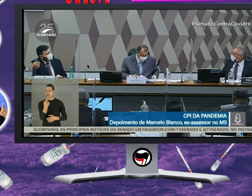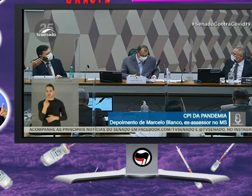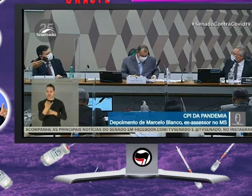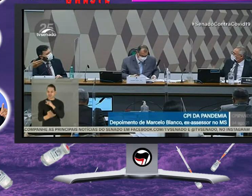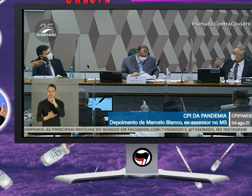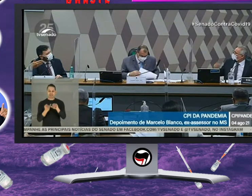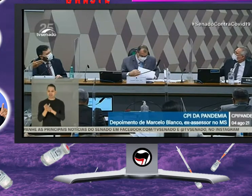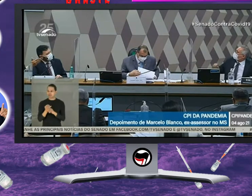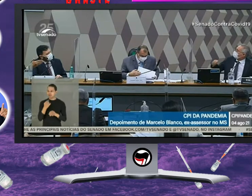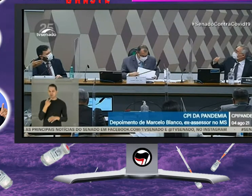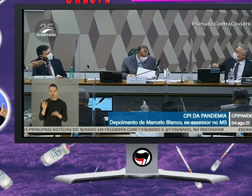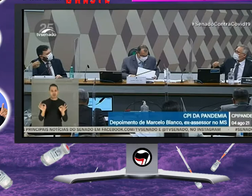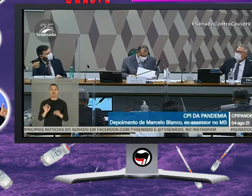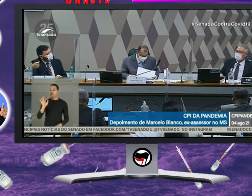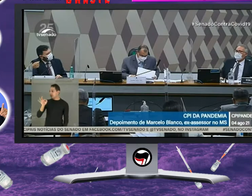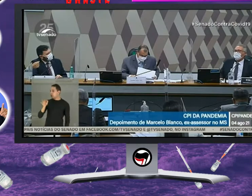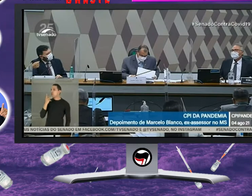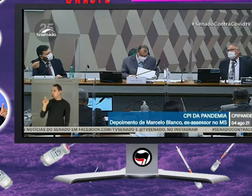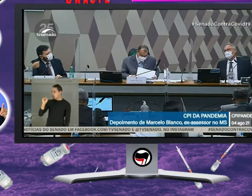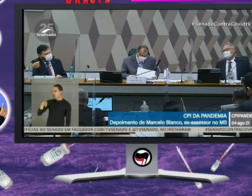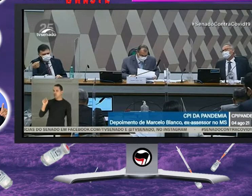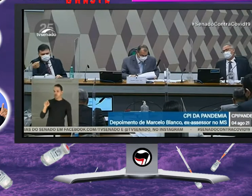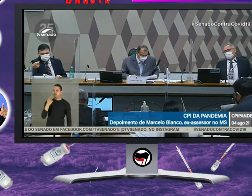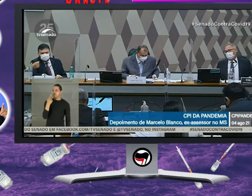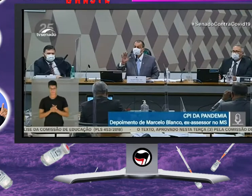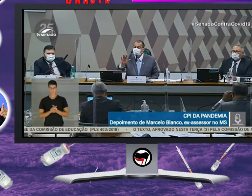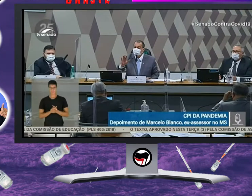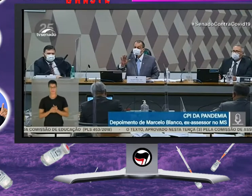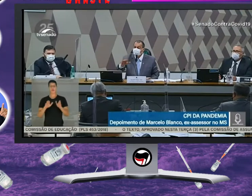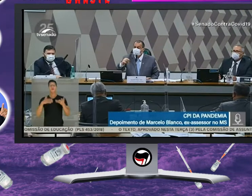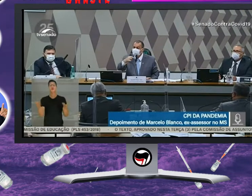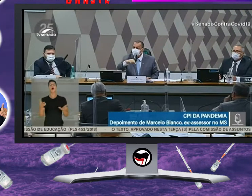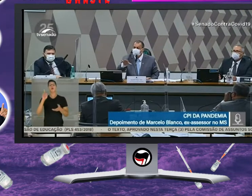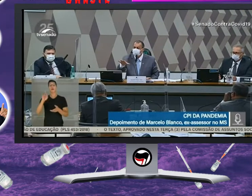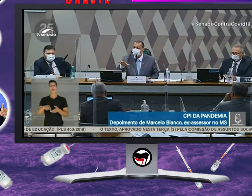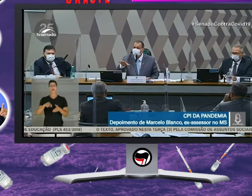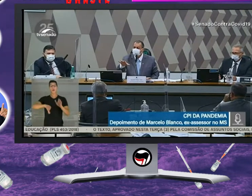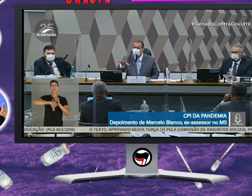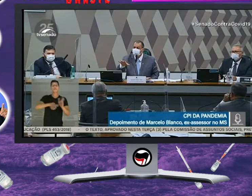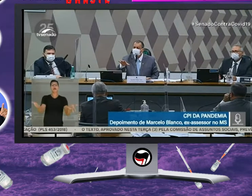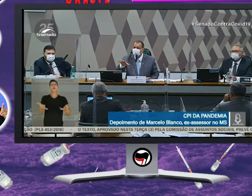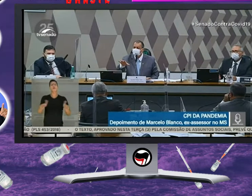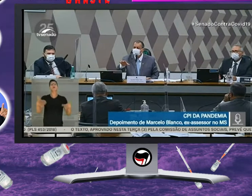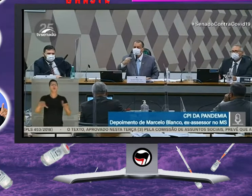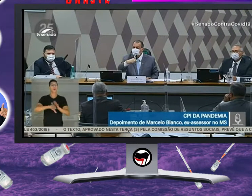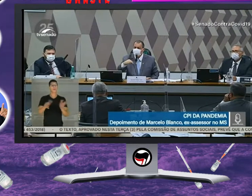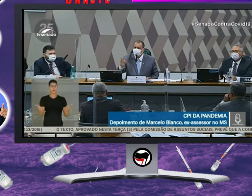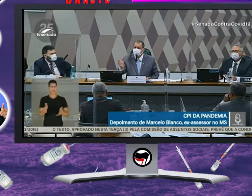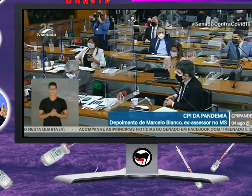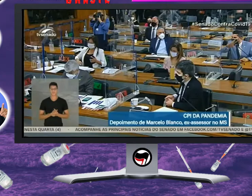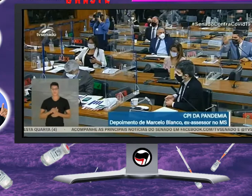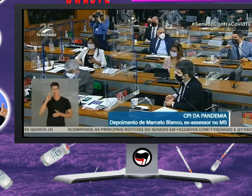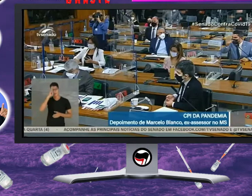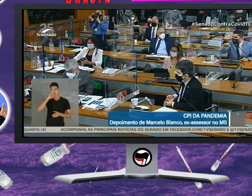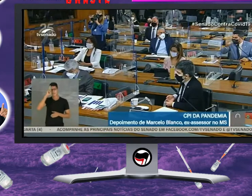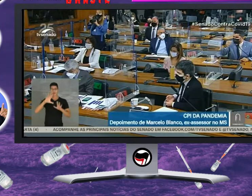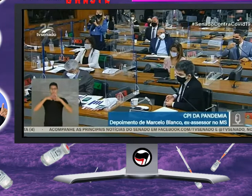eu falei. Falou agora há pouco. Falou agora há pouco, Renan. Qual é o crime agora? Qual é o crime que ele cometeu? Não. Envolvendo essa tríade? É